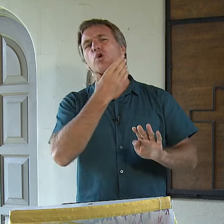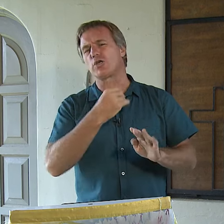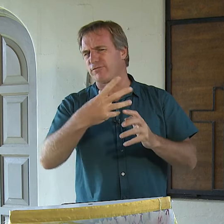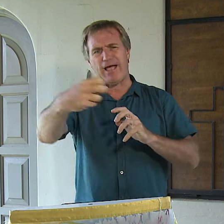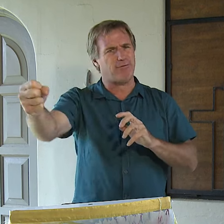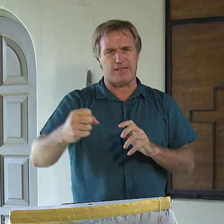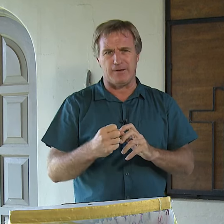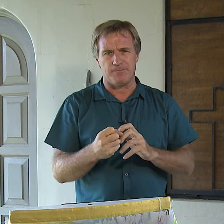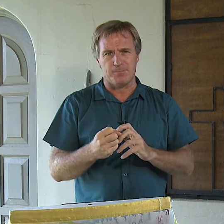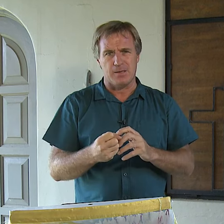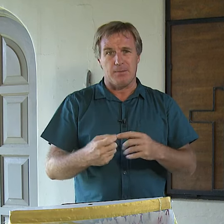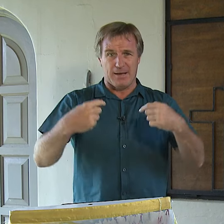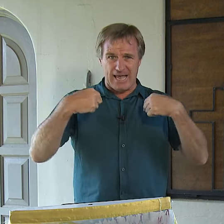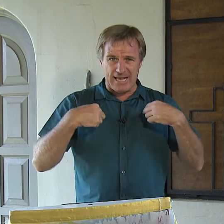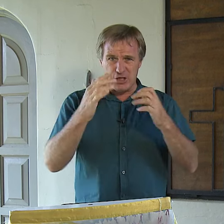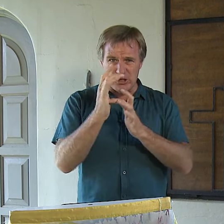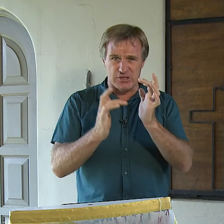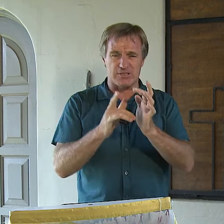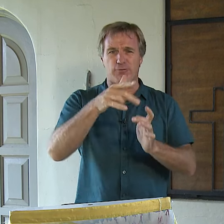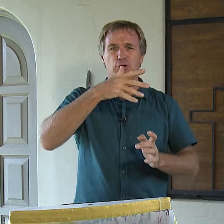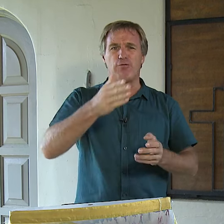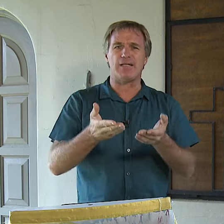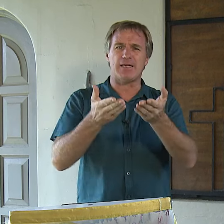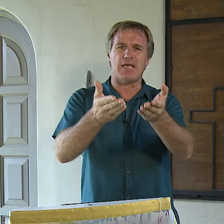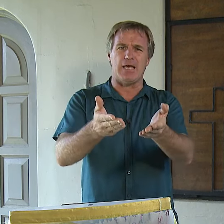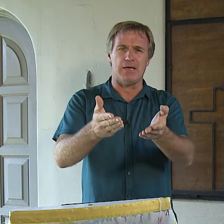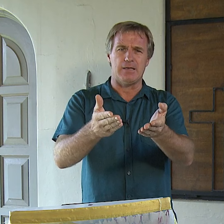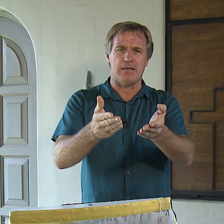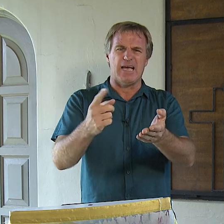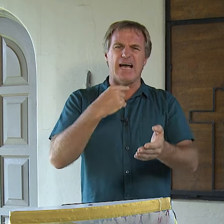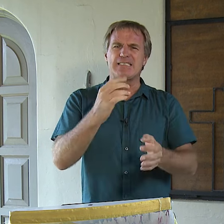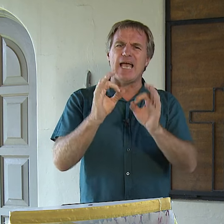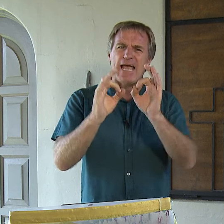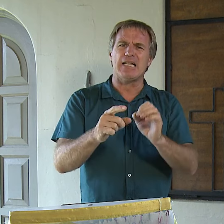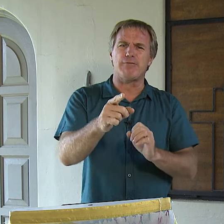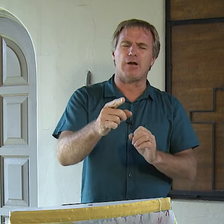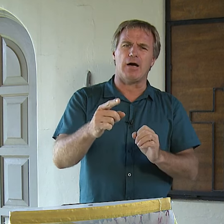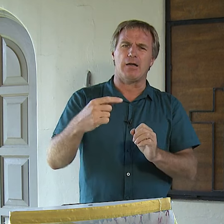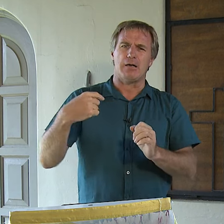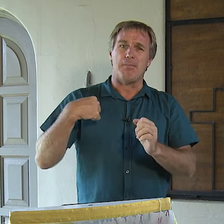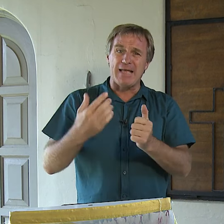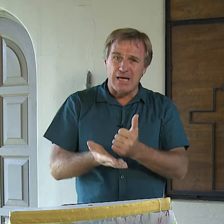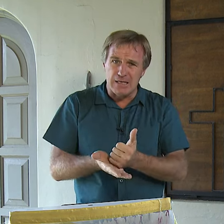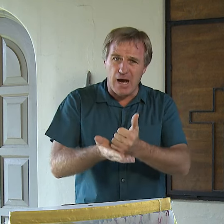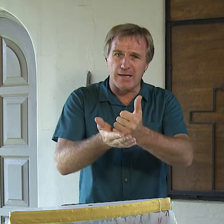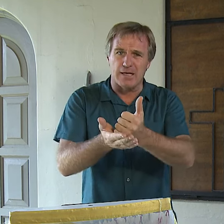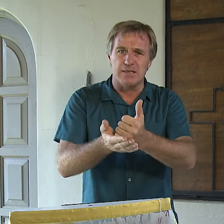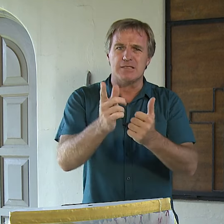dors wegvat nie. Maar ek, Jesus, sal vir jou water gee. Hy sê eindelijk vir haar, my genade sal